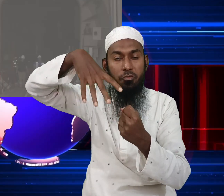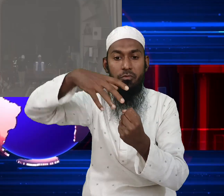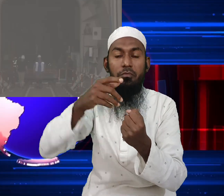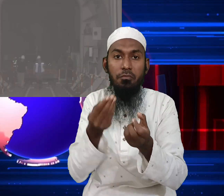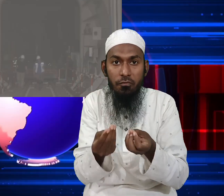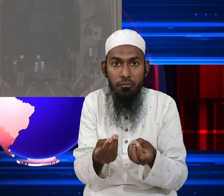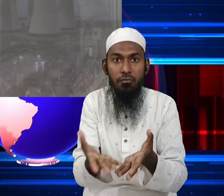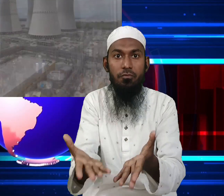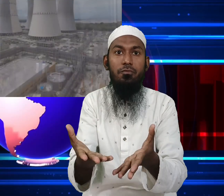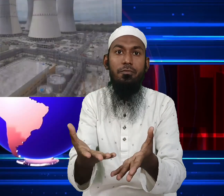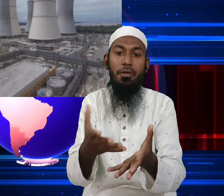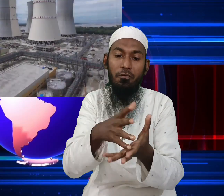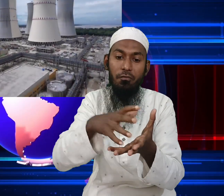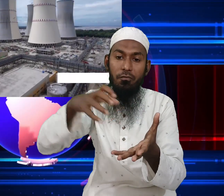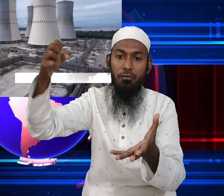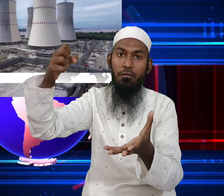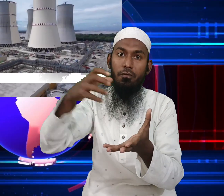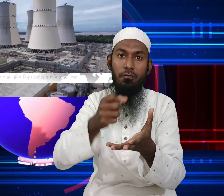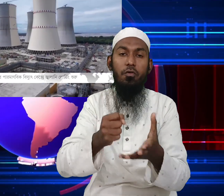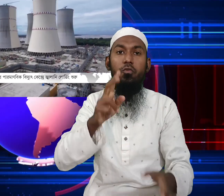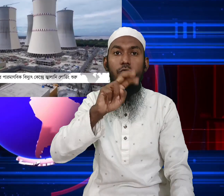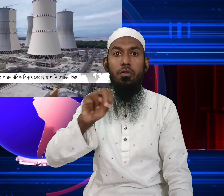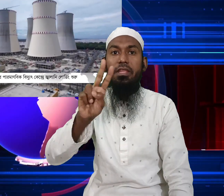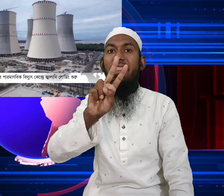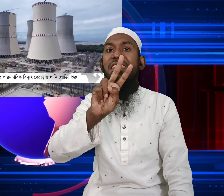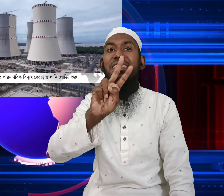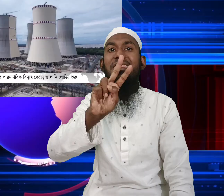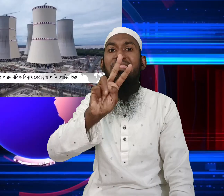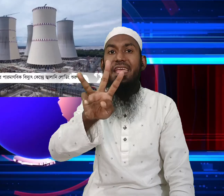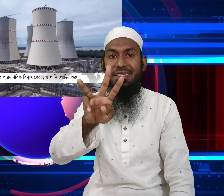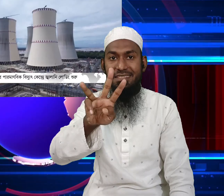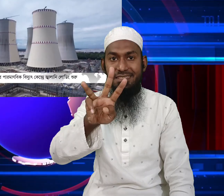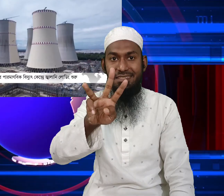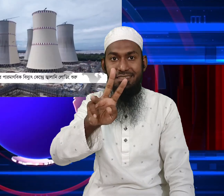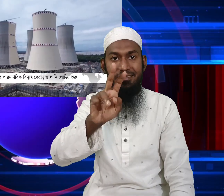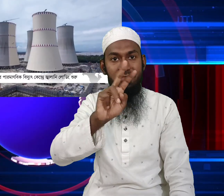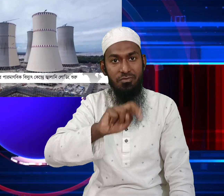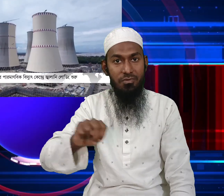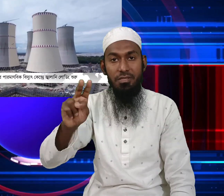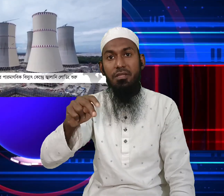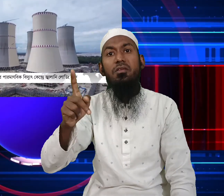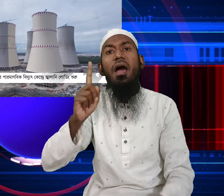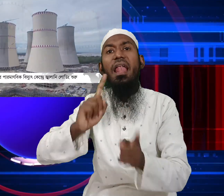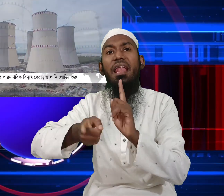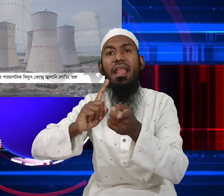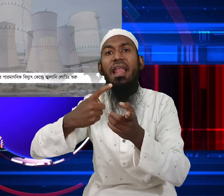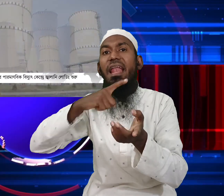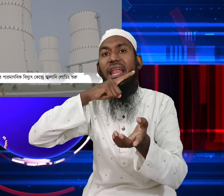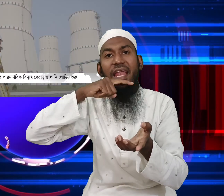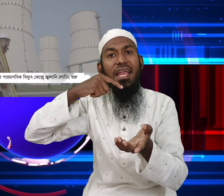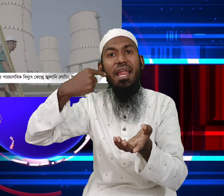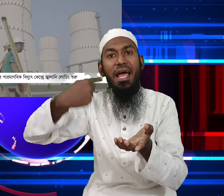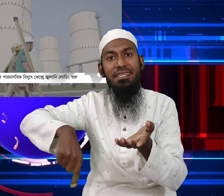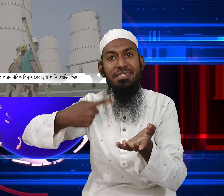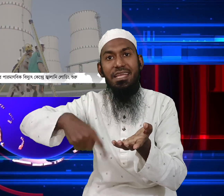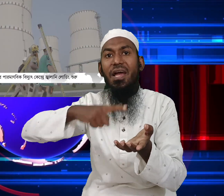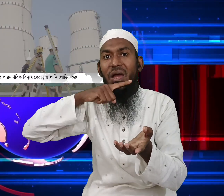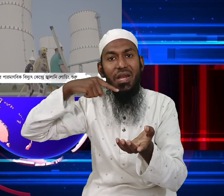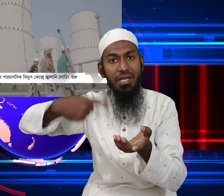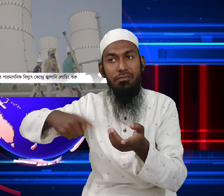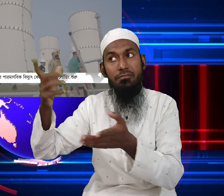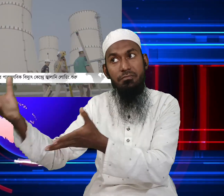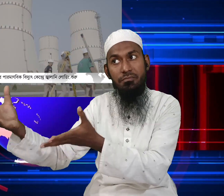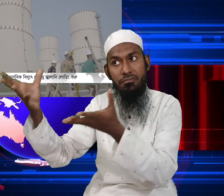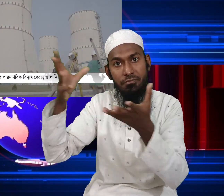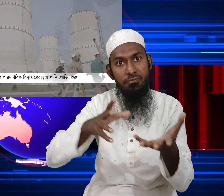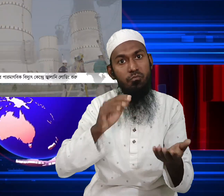2023 সালের সেপ্টেম্বরে রাশিয়া থেকে ইউরেনিয়াম আসে। এতদিন সর্বোচ্চ সতর্কতায় রূপপুরেই সংরক্ষিত ছিল পারমাণবিক এ জ্বালানি। এর